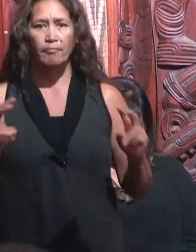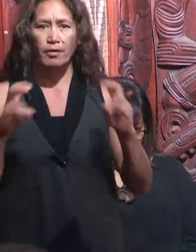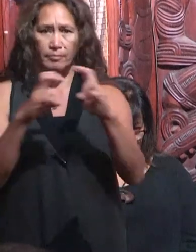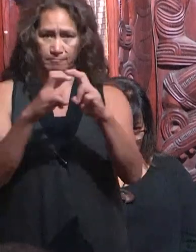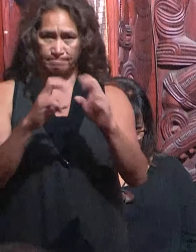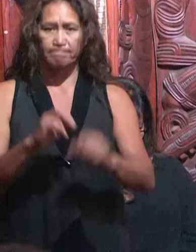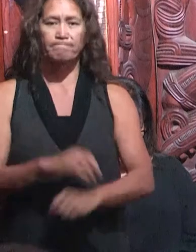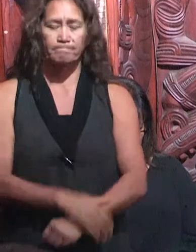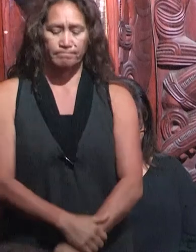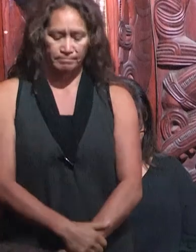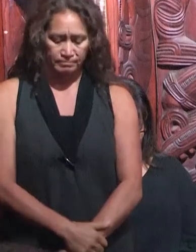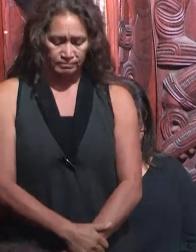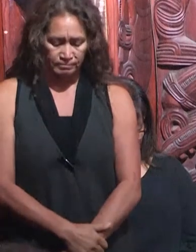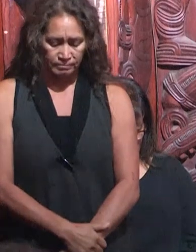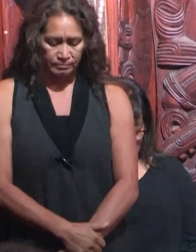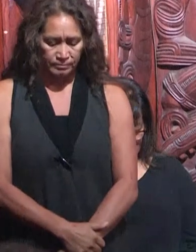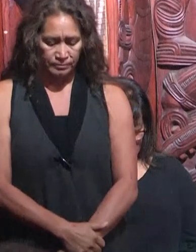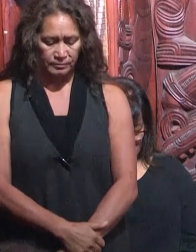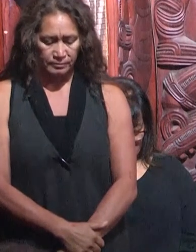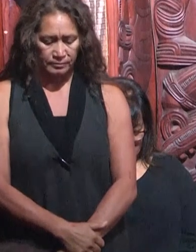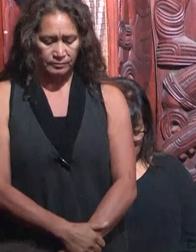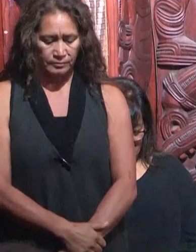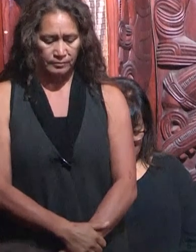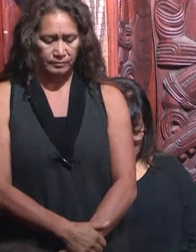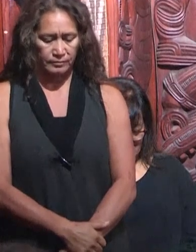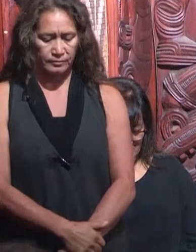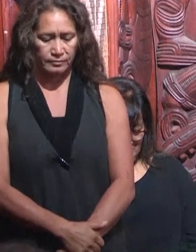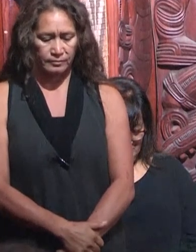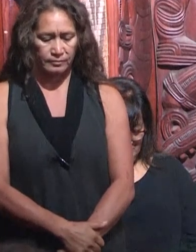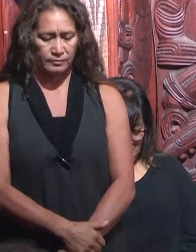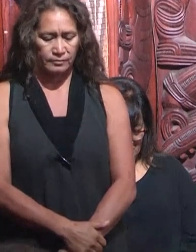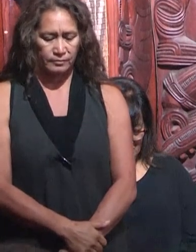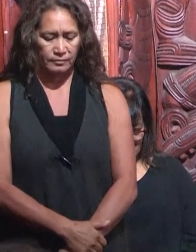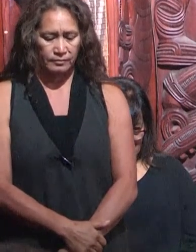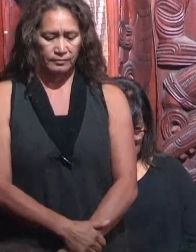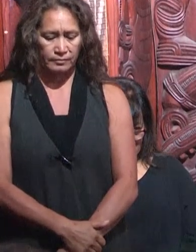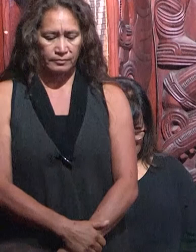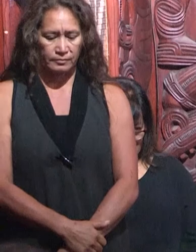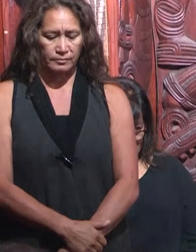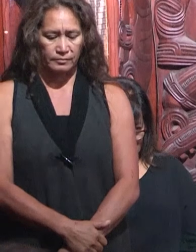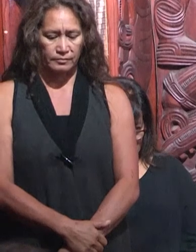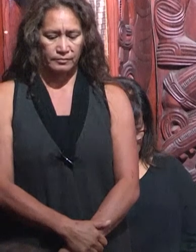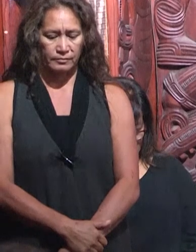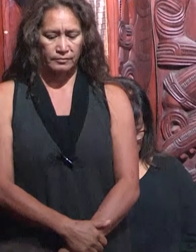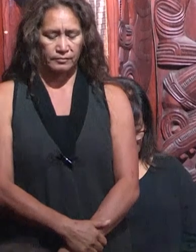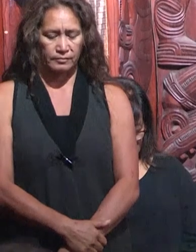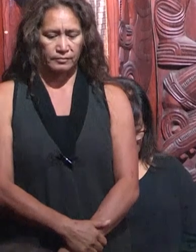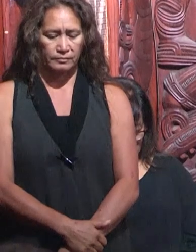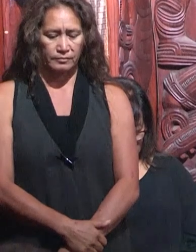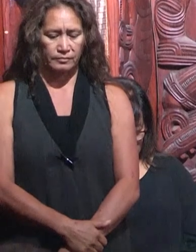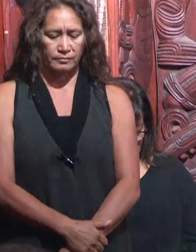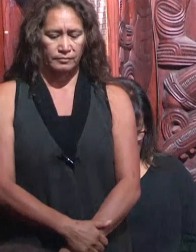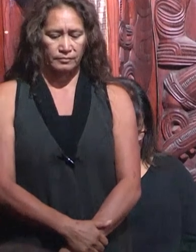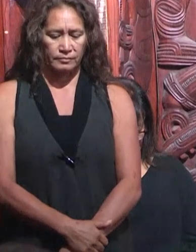mo I kautaki lotu, mo I kautaki whunua I ha mau whunua ko Nuu Sila. e ki mafi mafi. Ke ke tāpua ki i mai mua